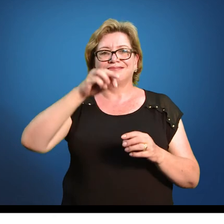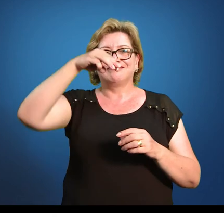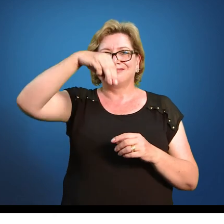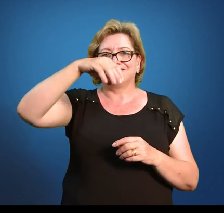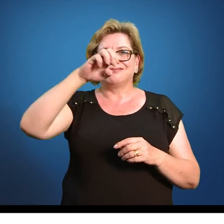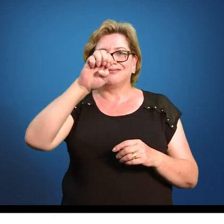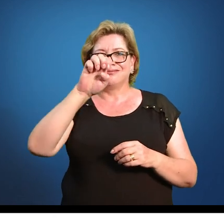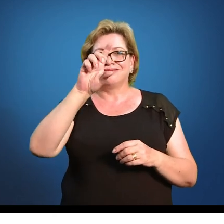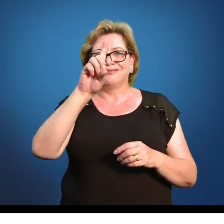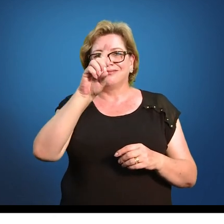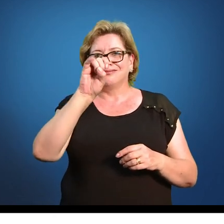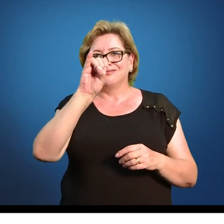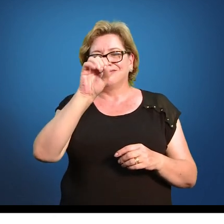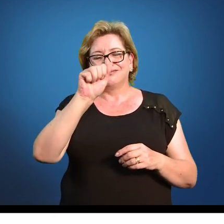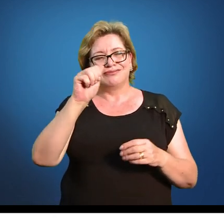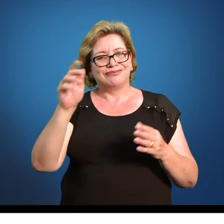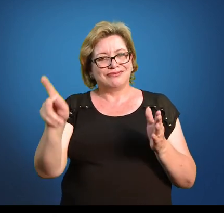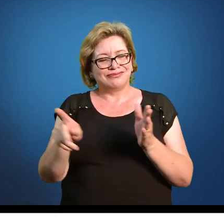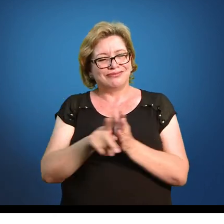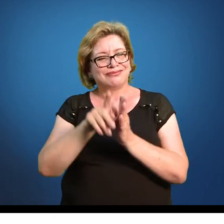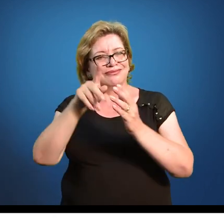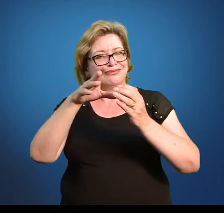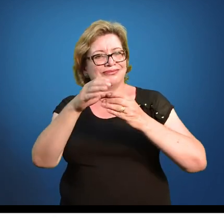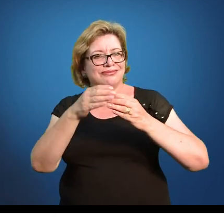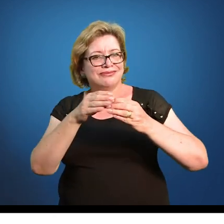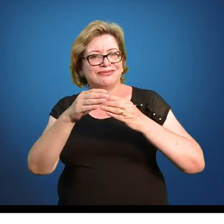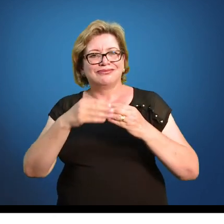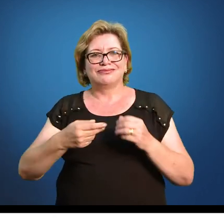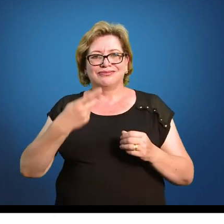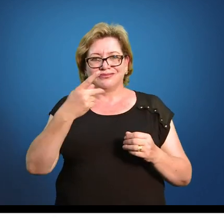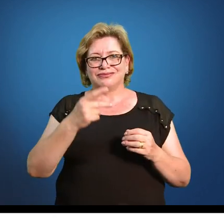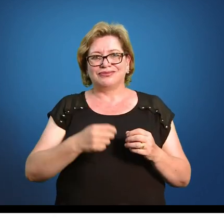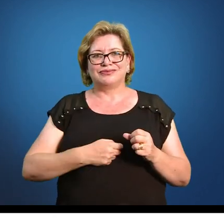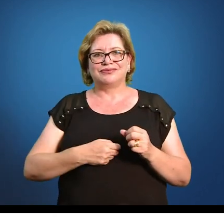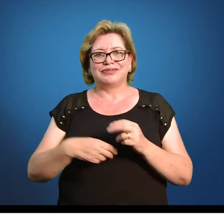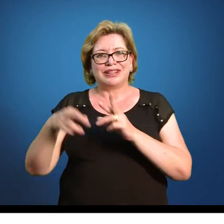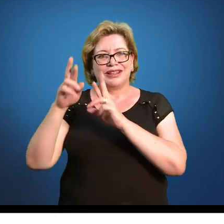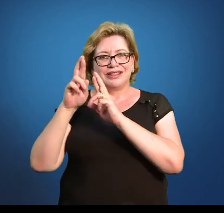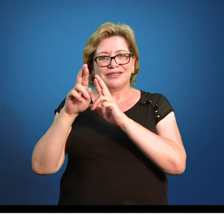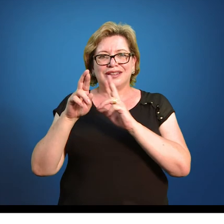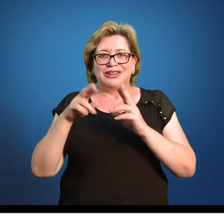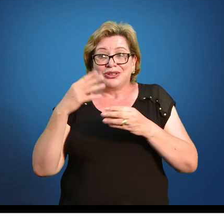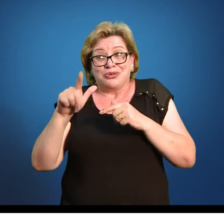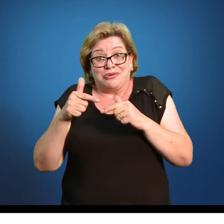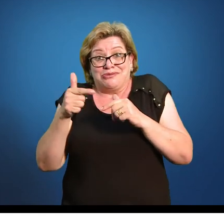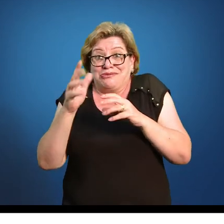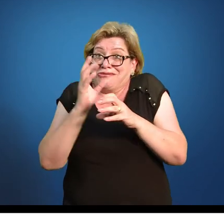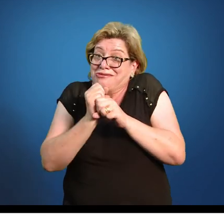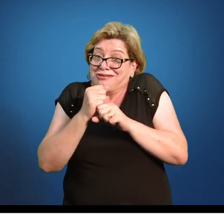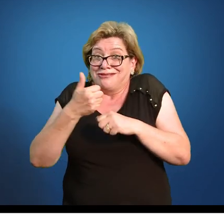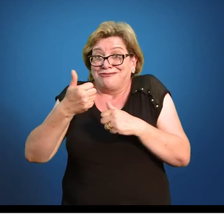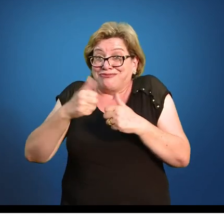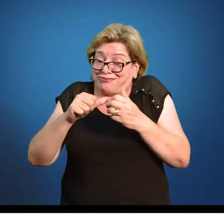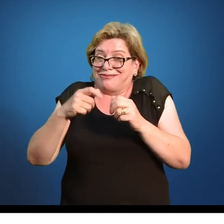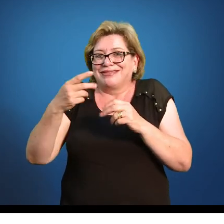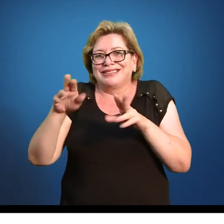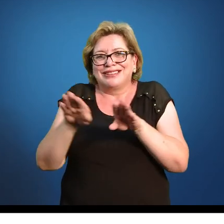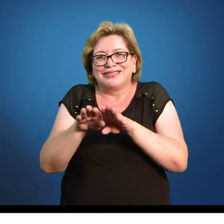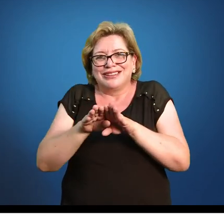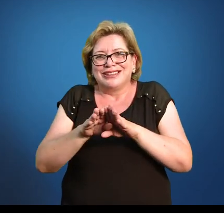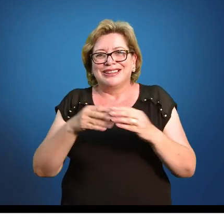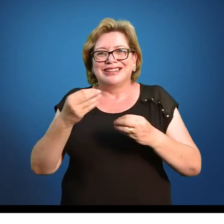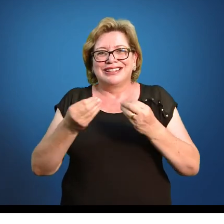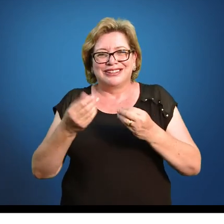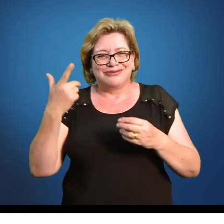a tua média final no concurso, né? Espero que os outros não tenham ido tão bem também, aí você ficaria bem colocado no